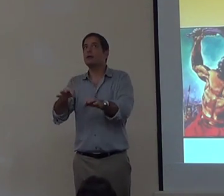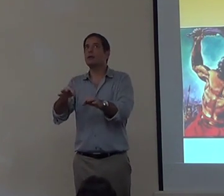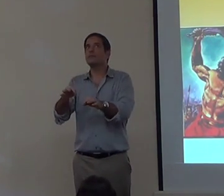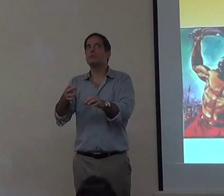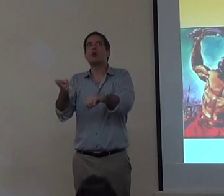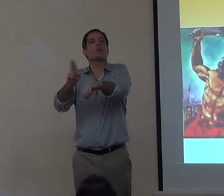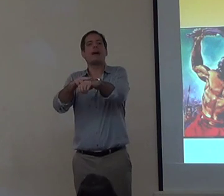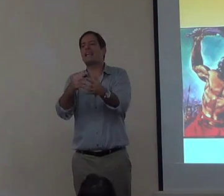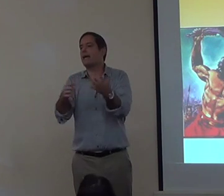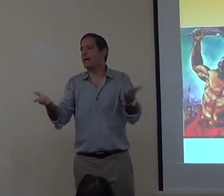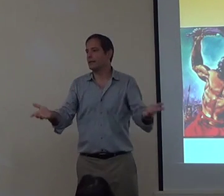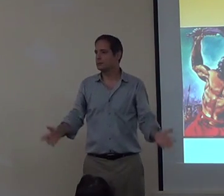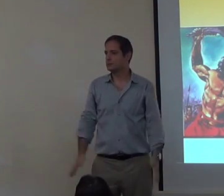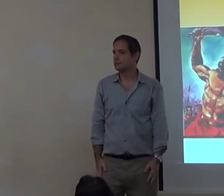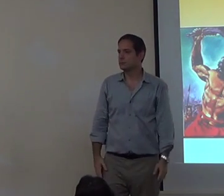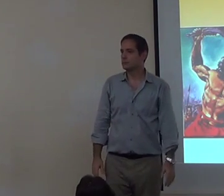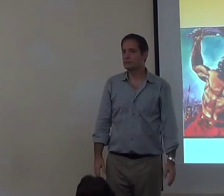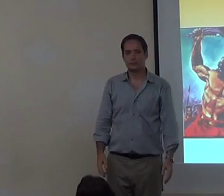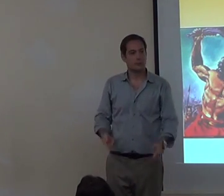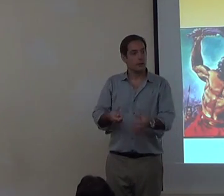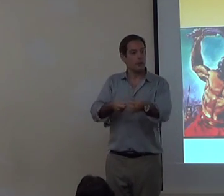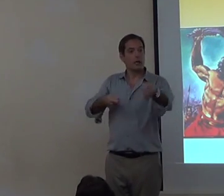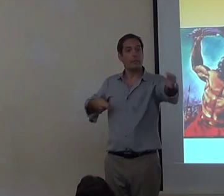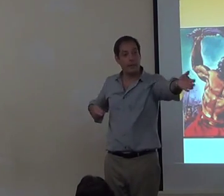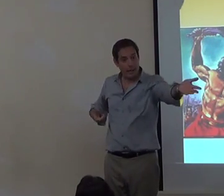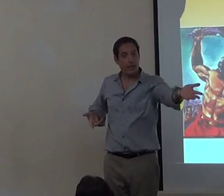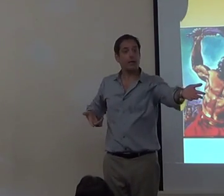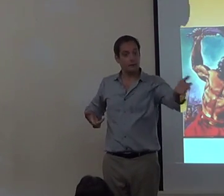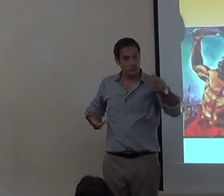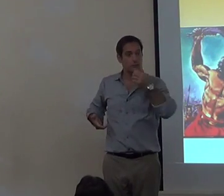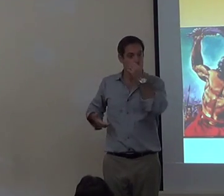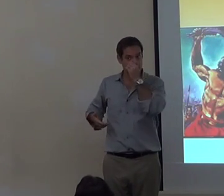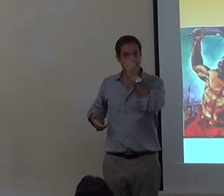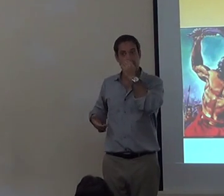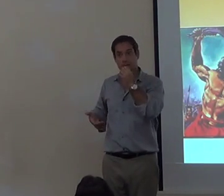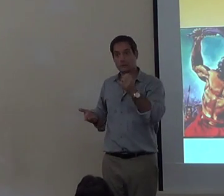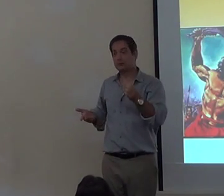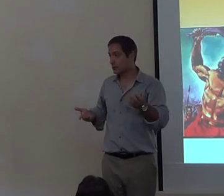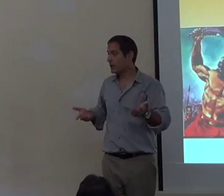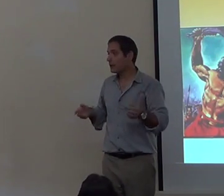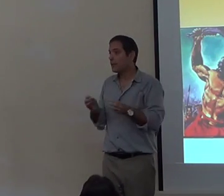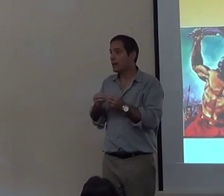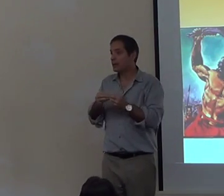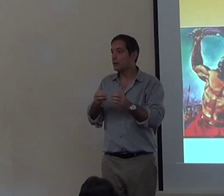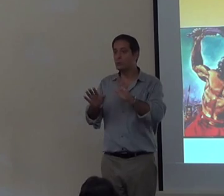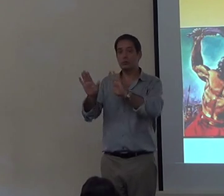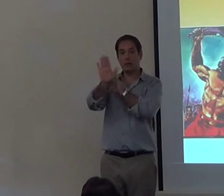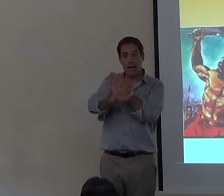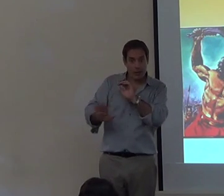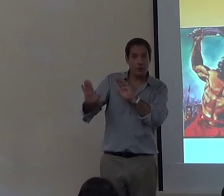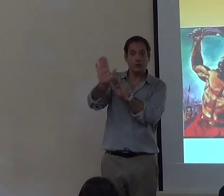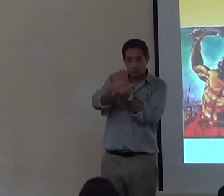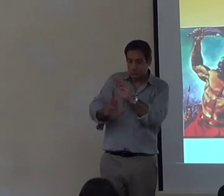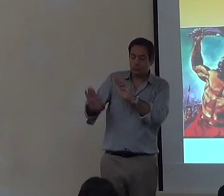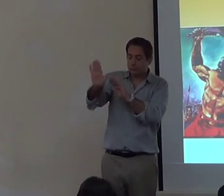más normal que era. Espada. ¿Okay? ¿Qué más?